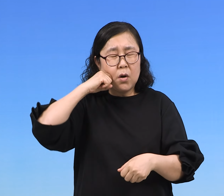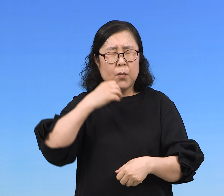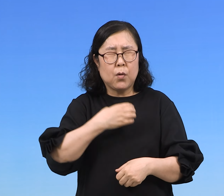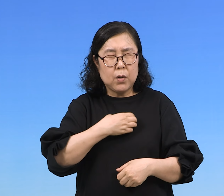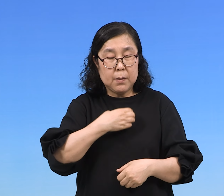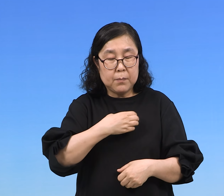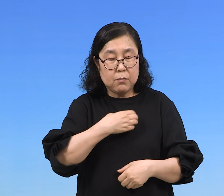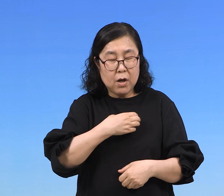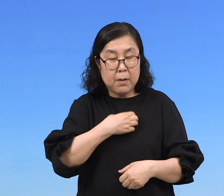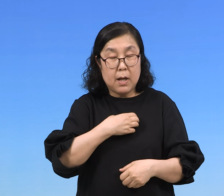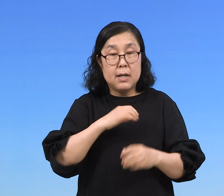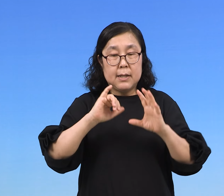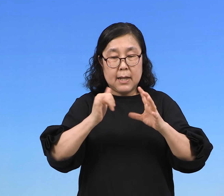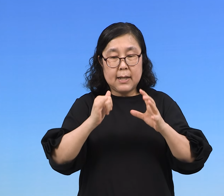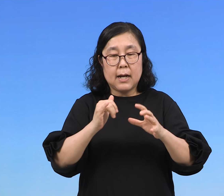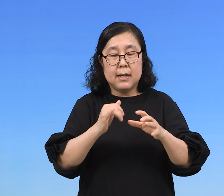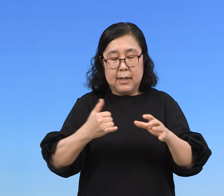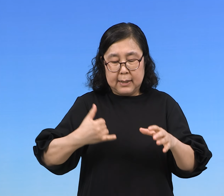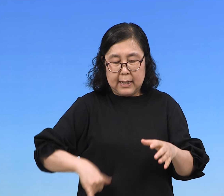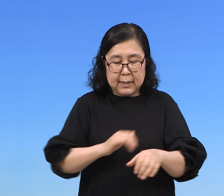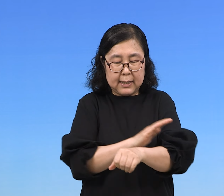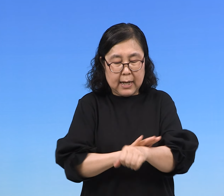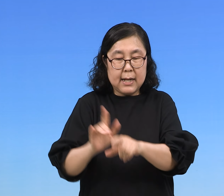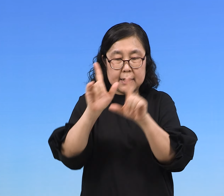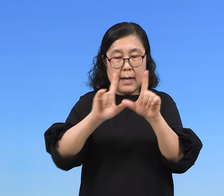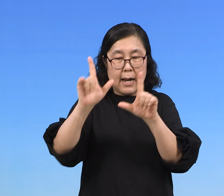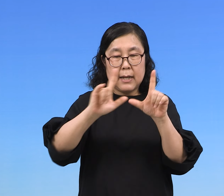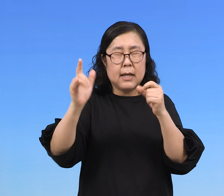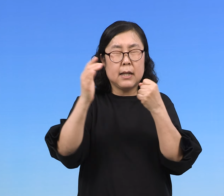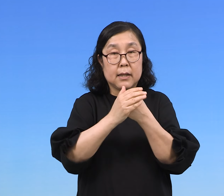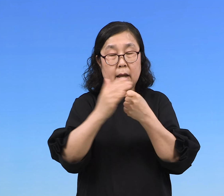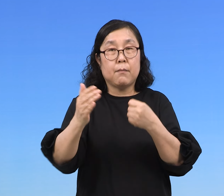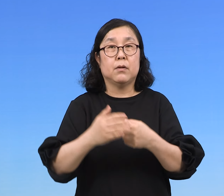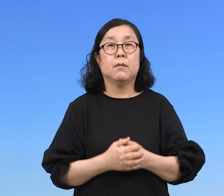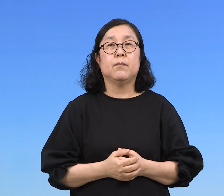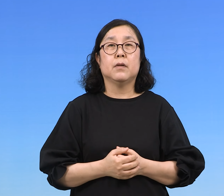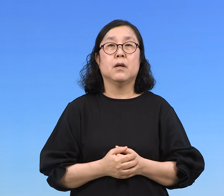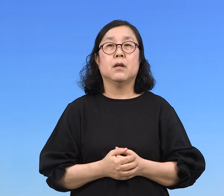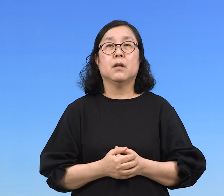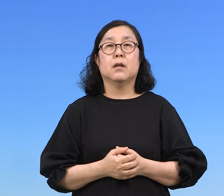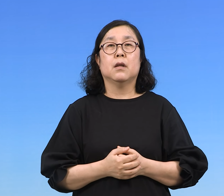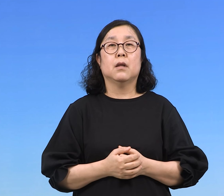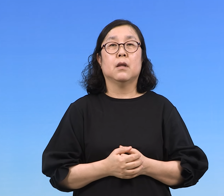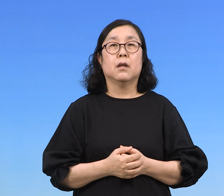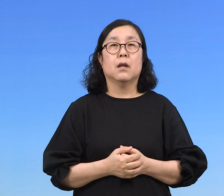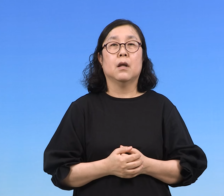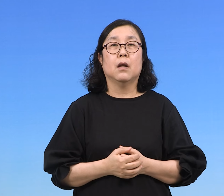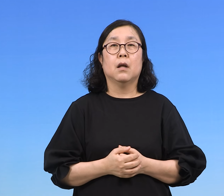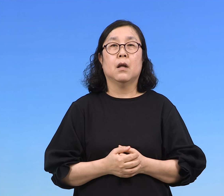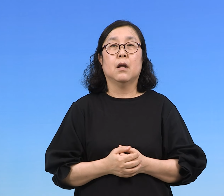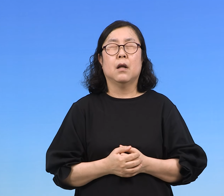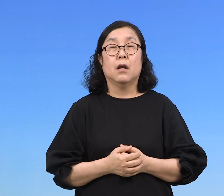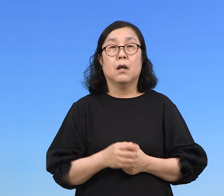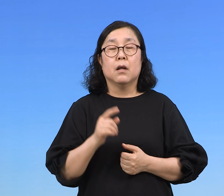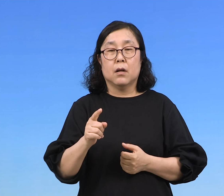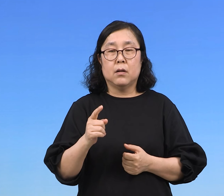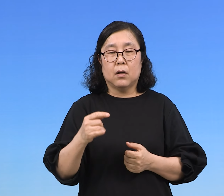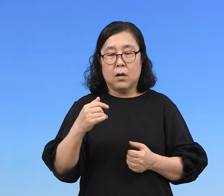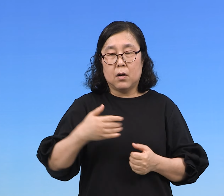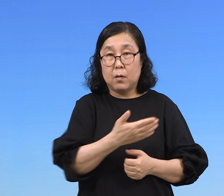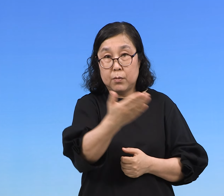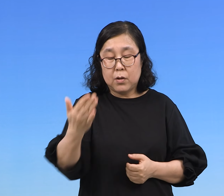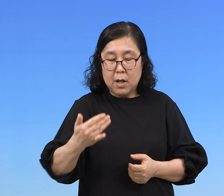오늘 여러분, 우리 부모들이 자녀들에게 뭐 이렇게 뭐 말 그려진 옷만 자꾸 사주가 뭐 다 하시는 겁니까? 무슨 뭐